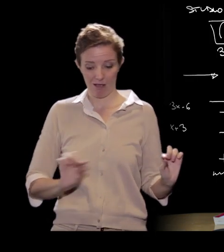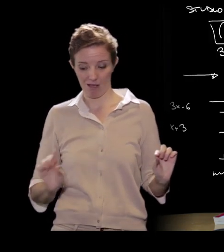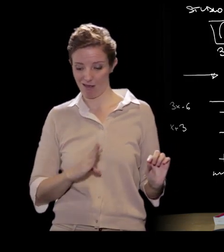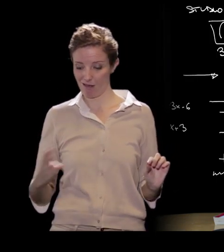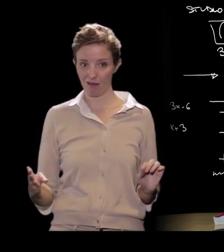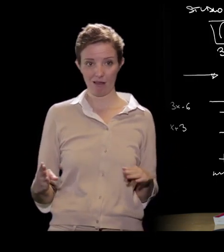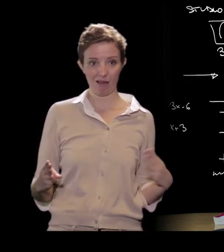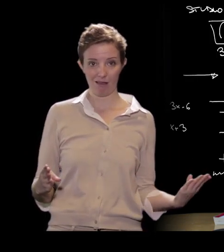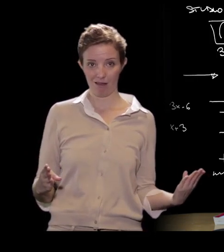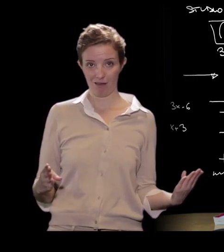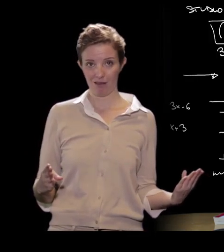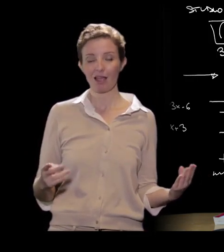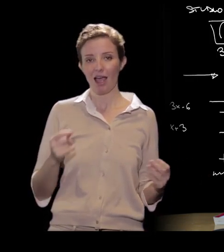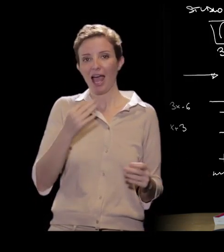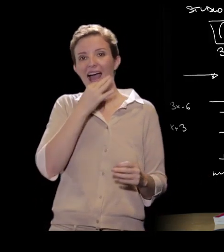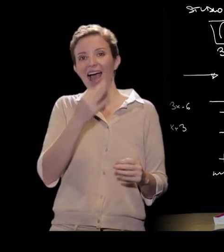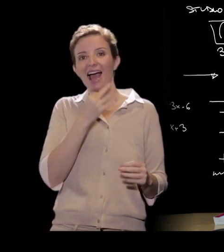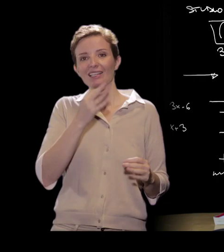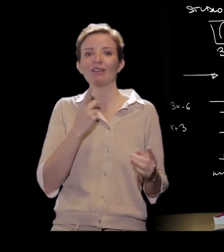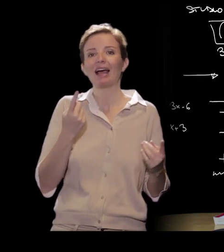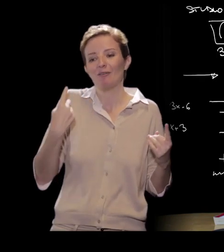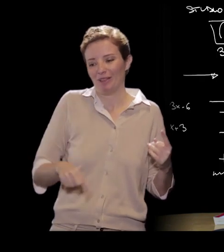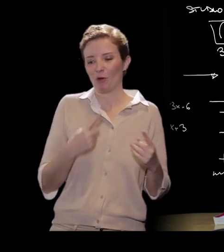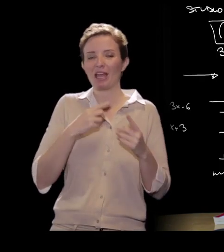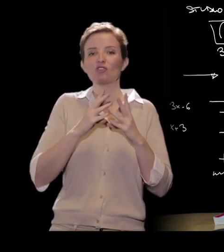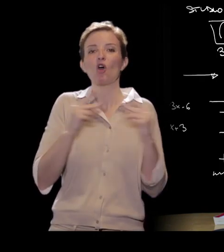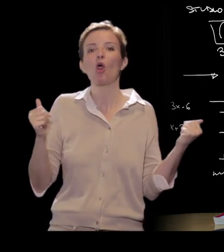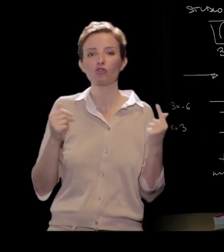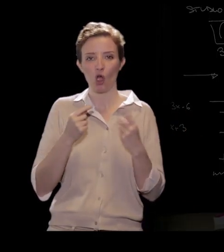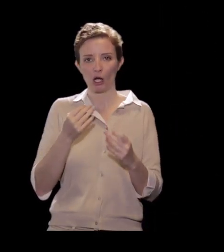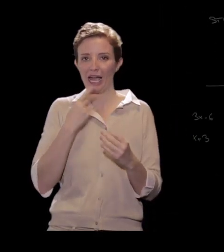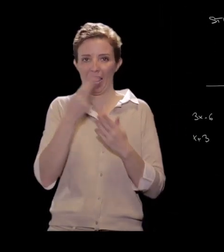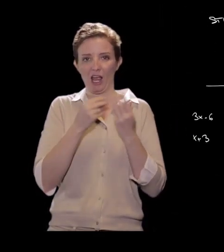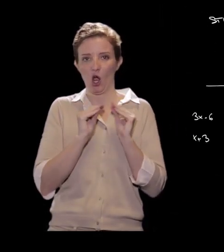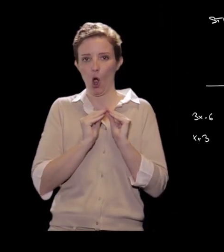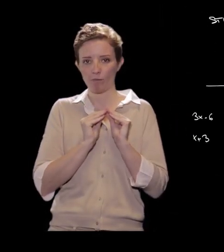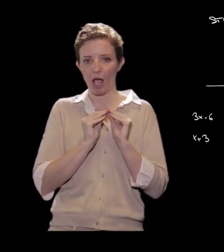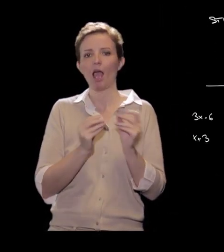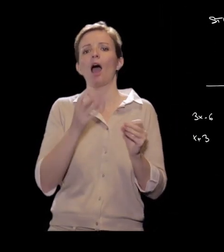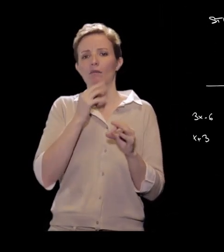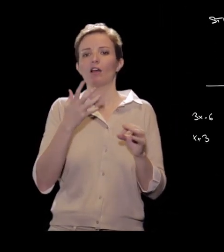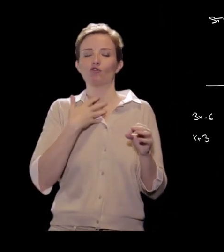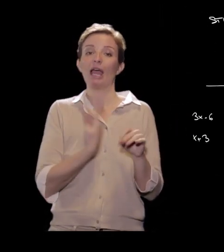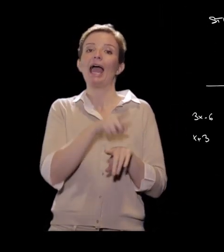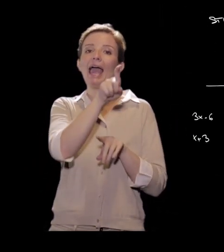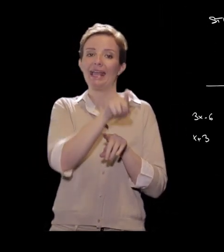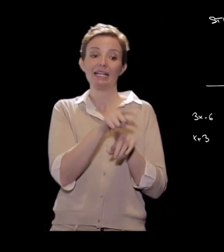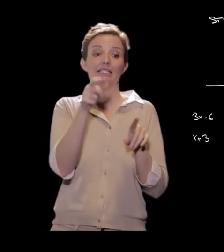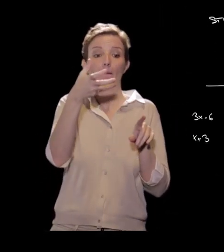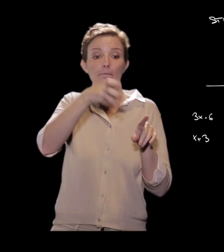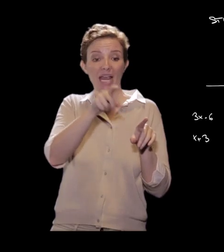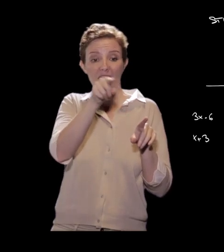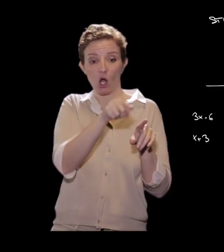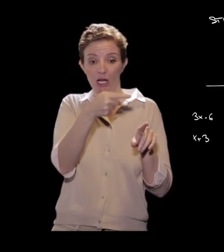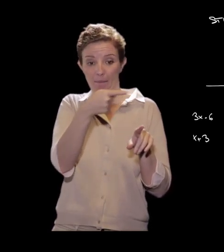tradotte in termini di soluzioni rappresentati in termini soluzioni noi possiamo rappresentandolo dicendo che hicks minore di